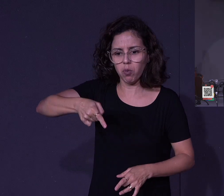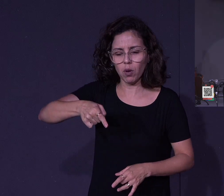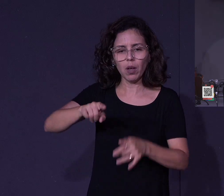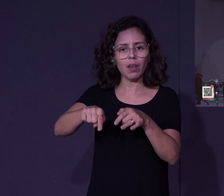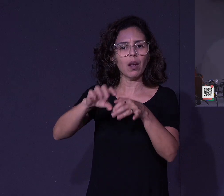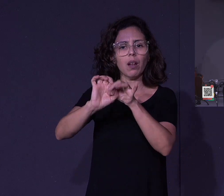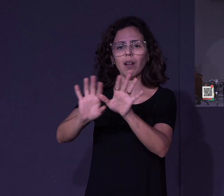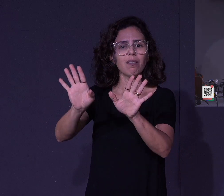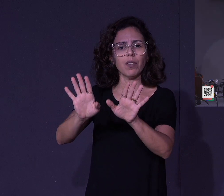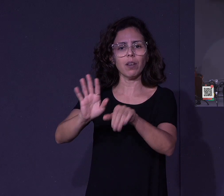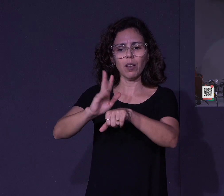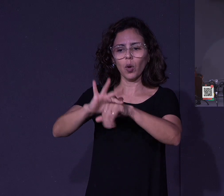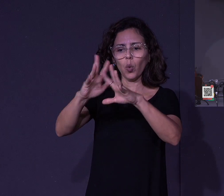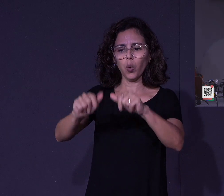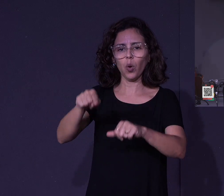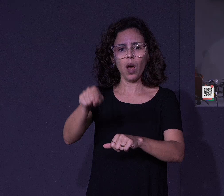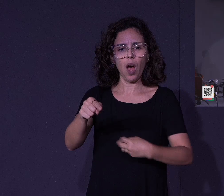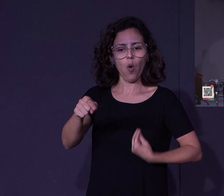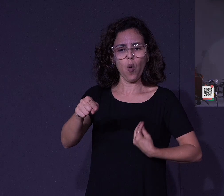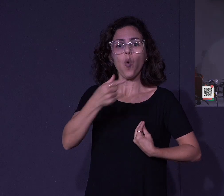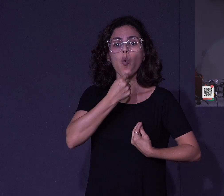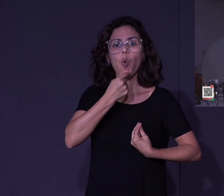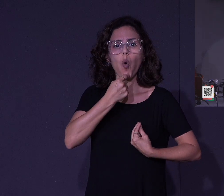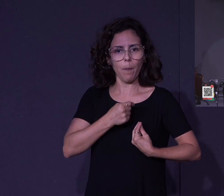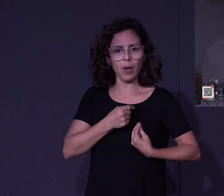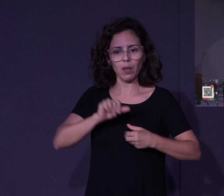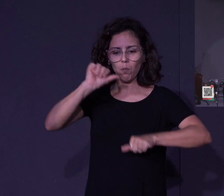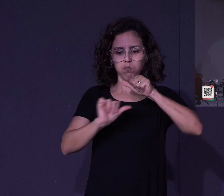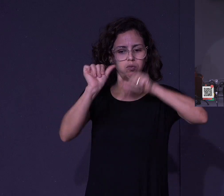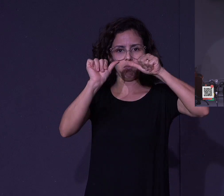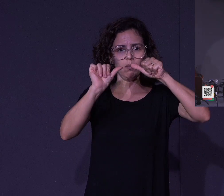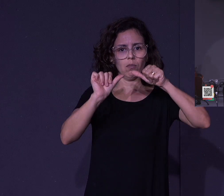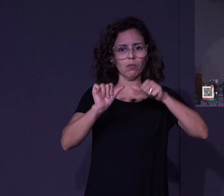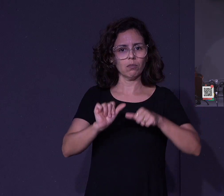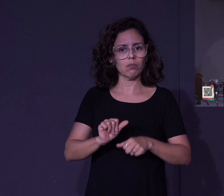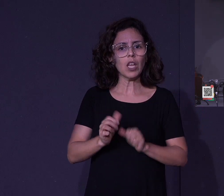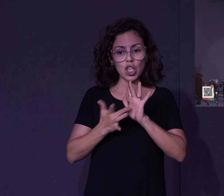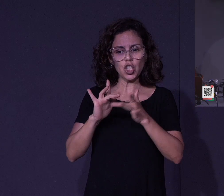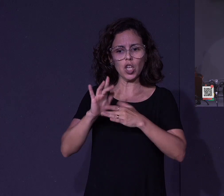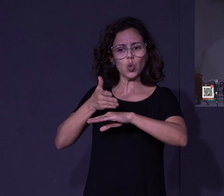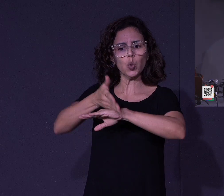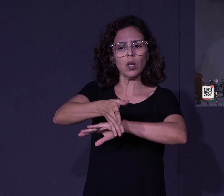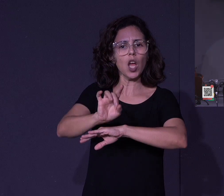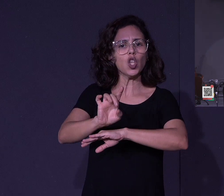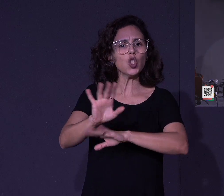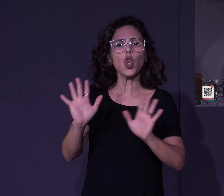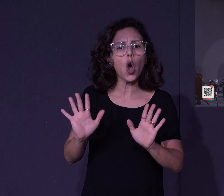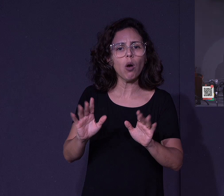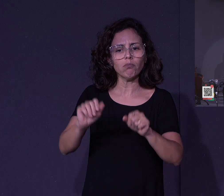quê? Só para mudar a vida daquele homem. Ele foi ali para quê? Só para libertar aquele homem que vivia